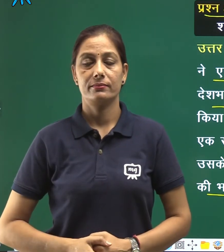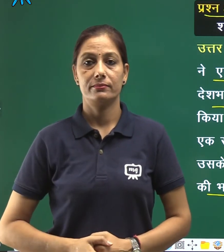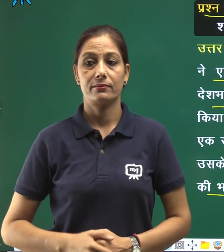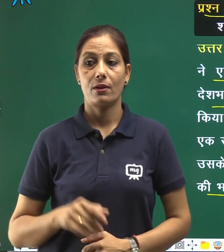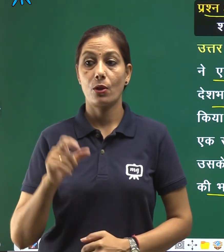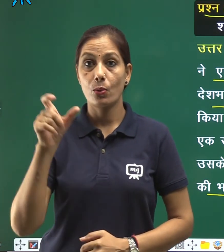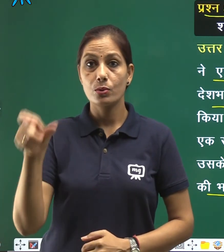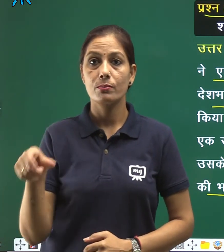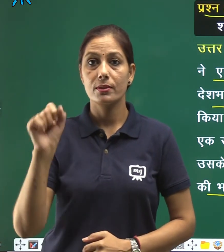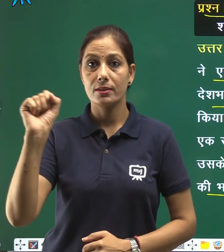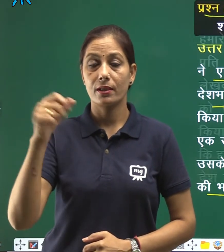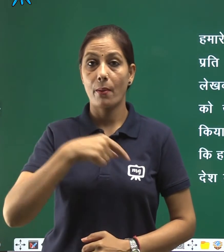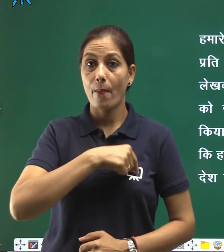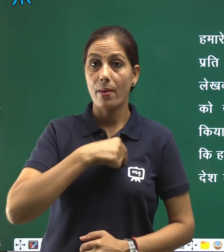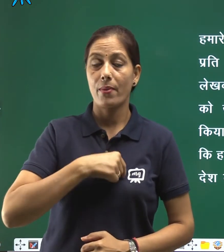उसके मन में